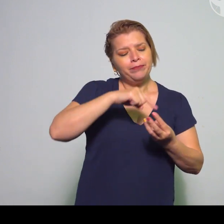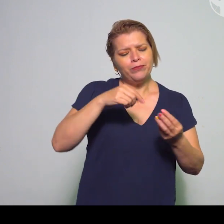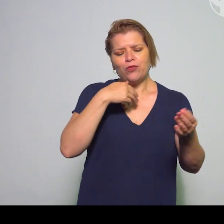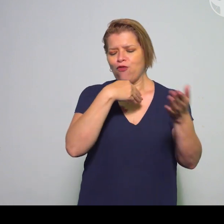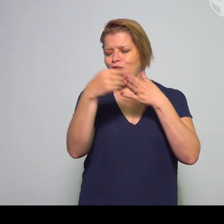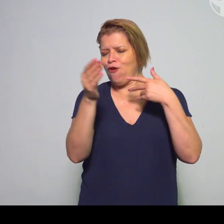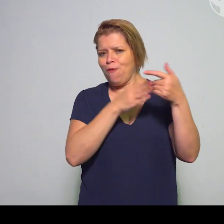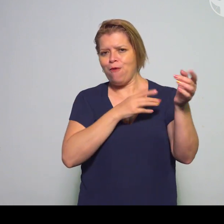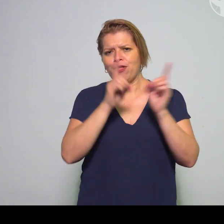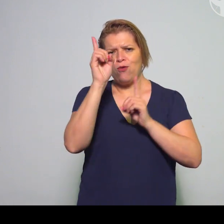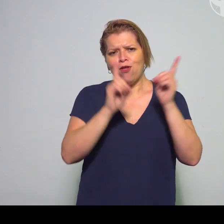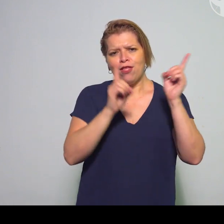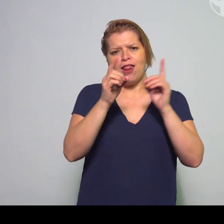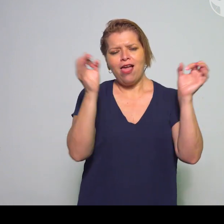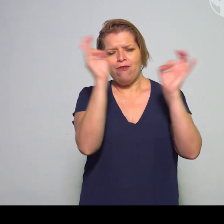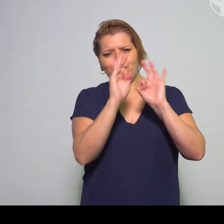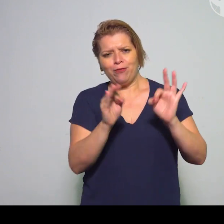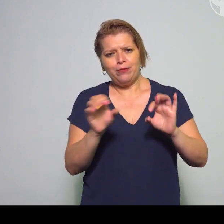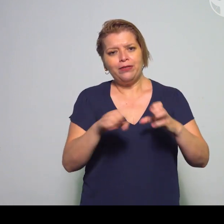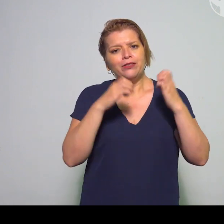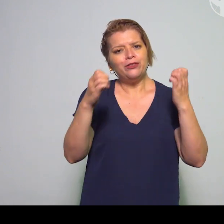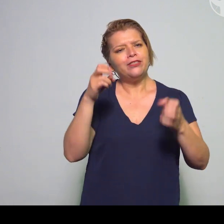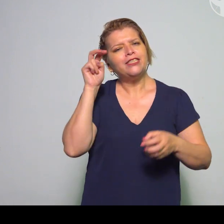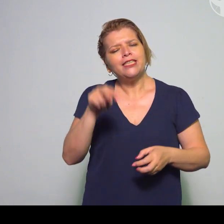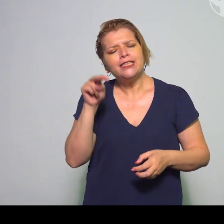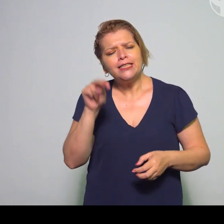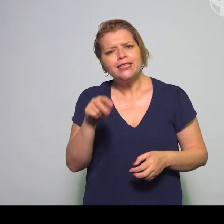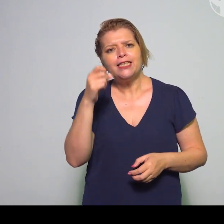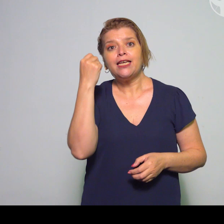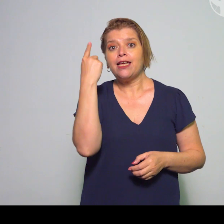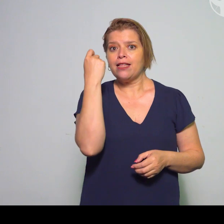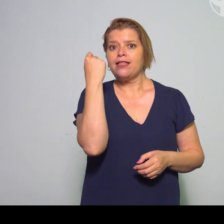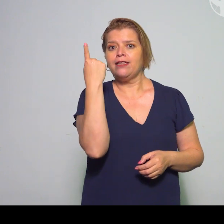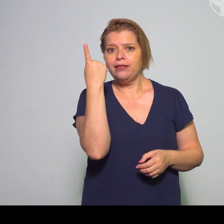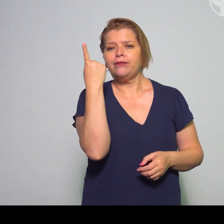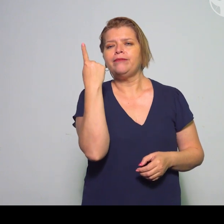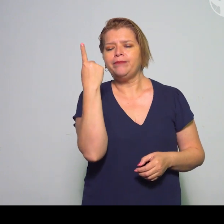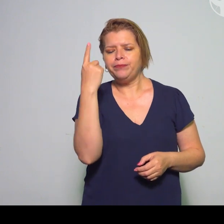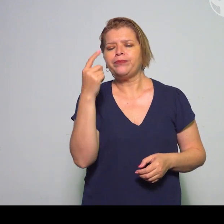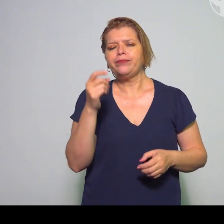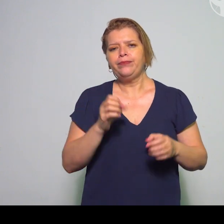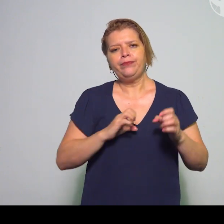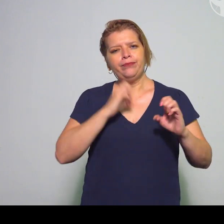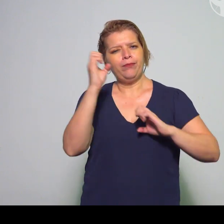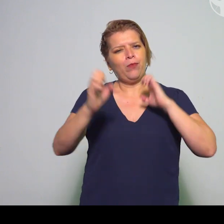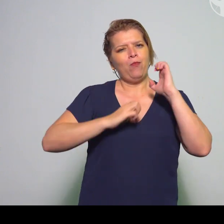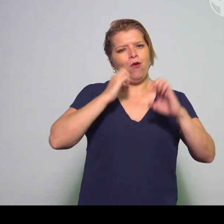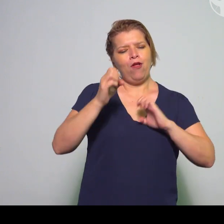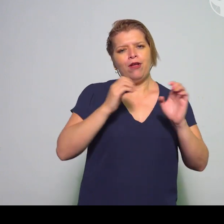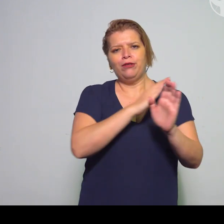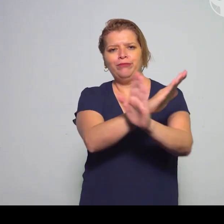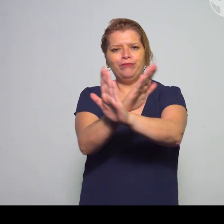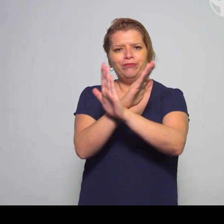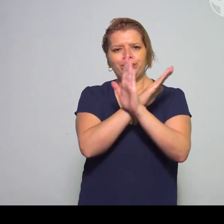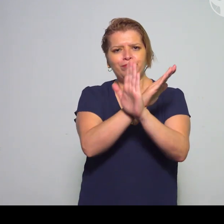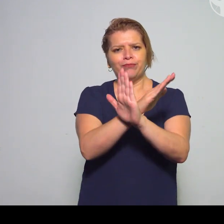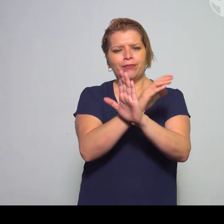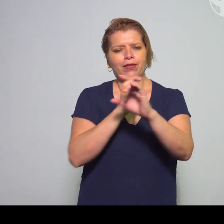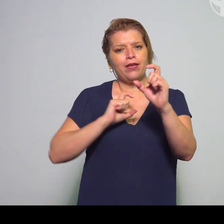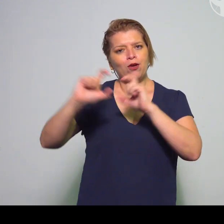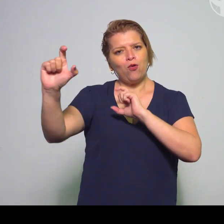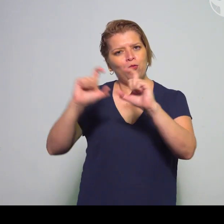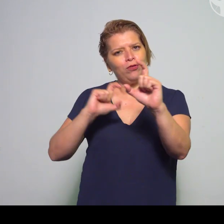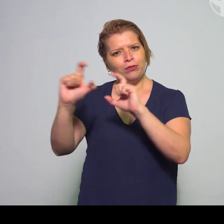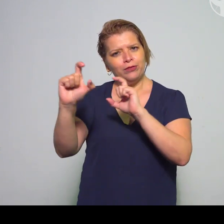sus miembros sin importar cuál sea la estructura. ¿Cuáles son esas necesidades que hay que satisfacer? Emocionales,